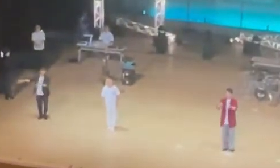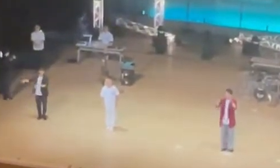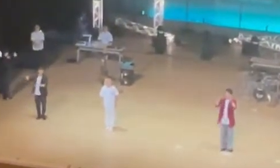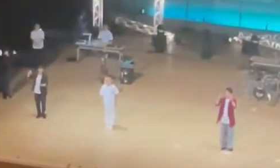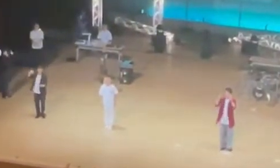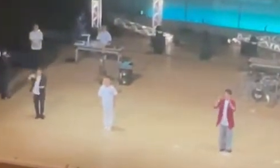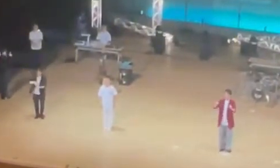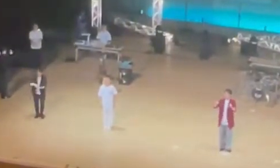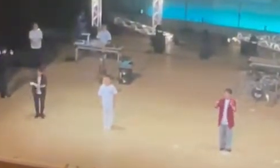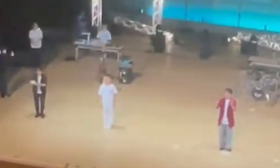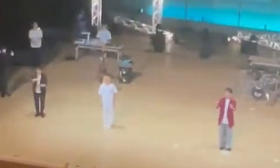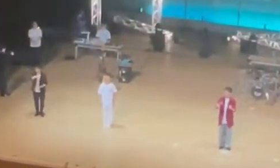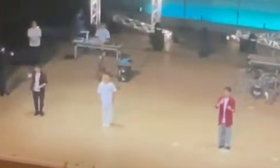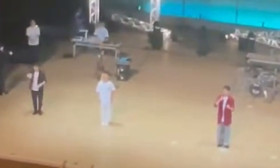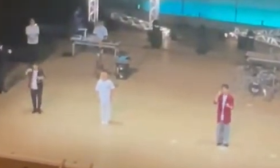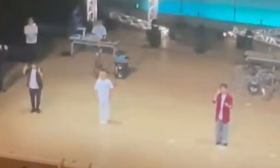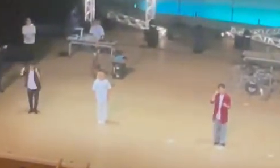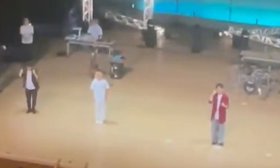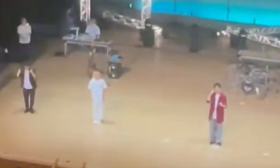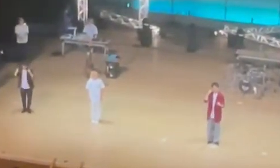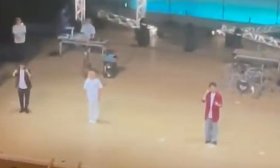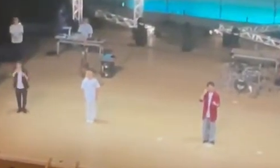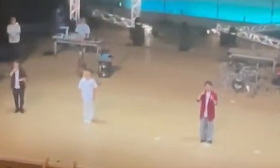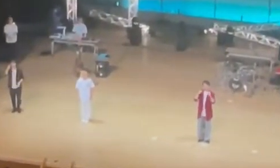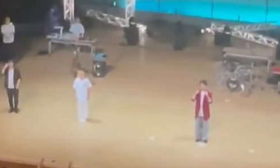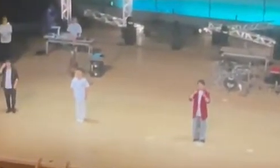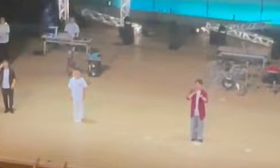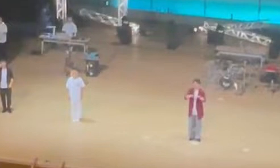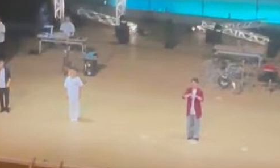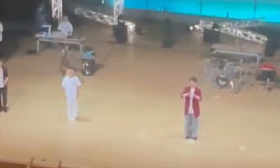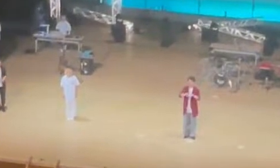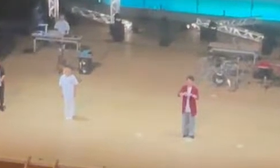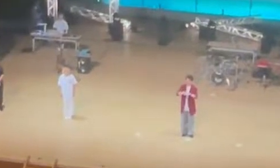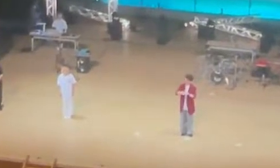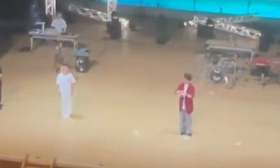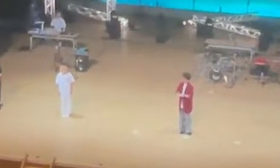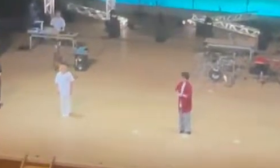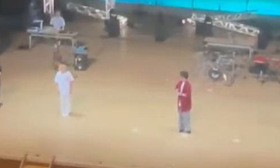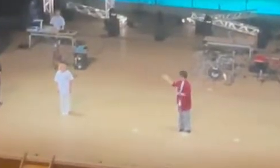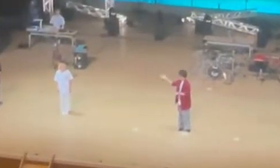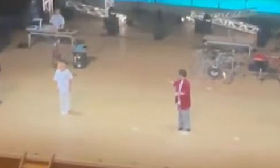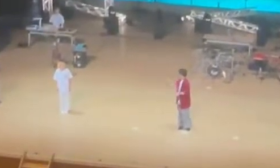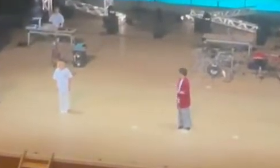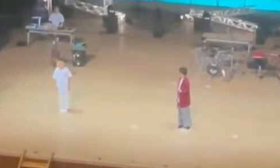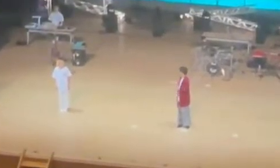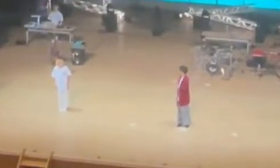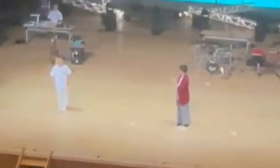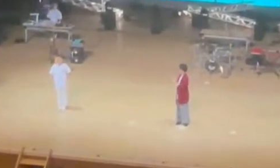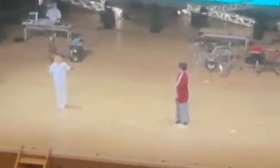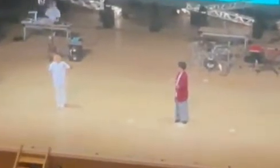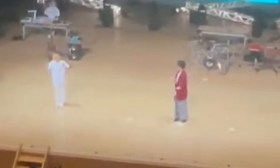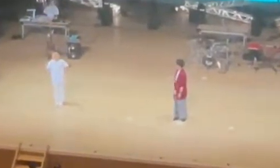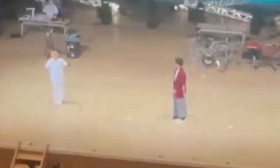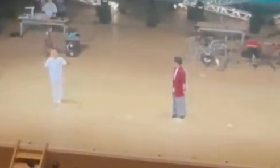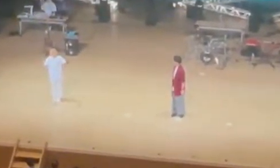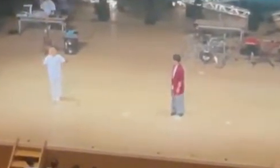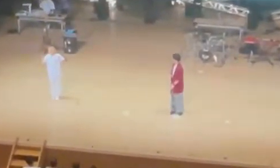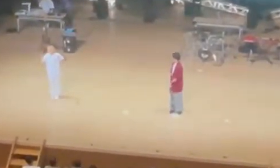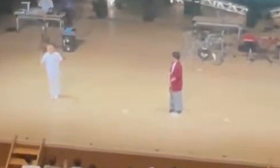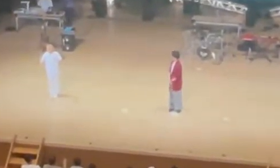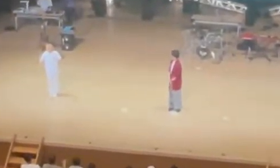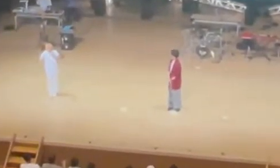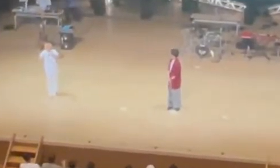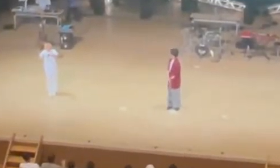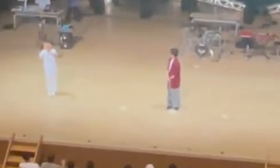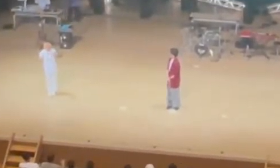後に挨拶をして終わりにしたいと思うんですが、皆さん挨拶の方法は何だっけ、いつもやってるの、今